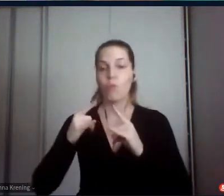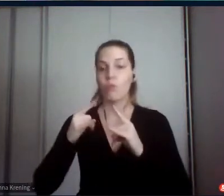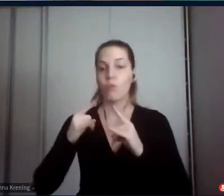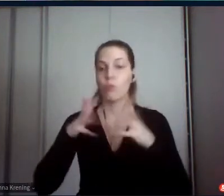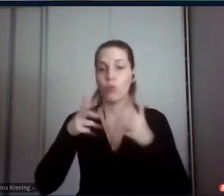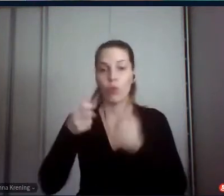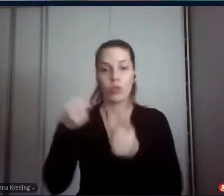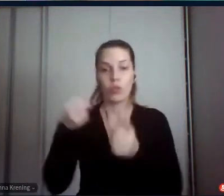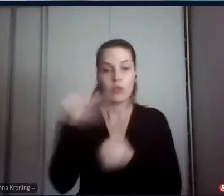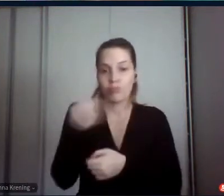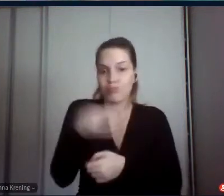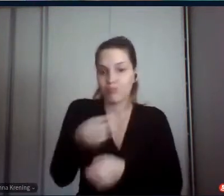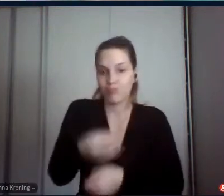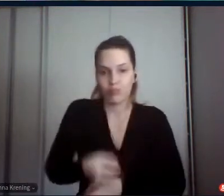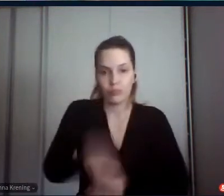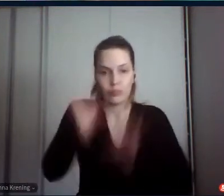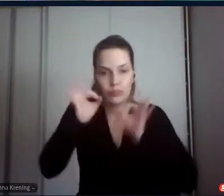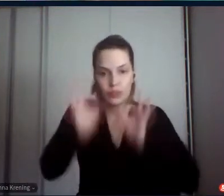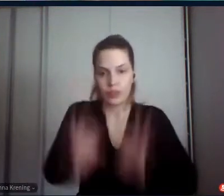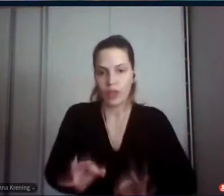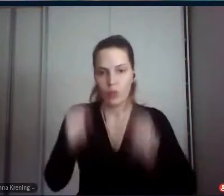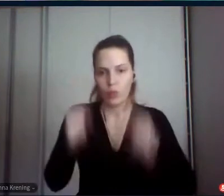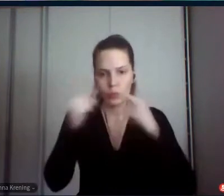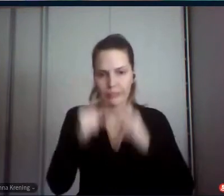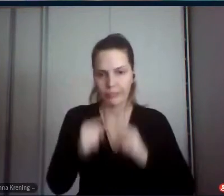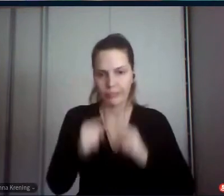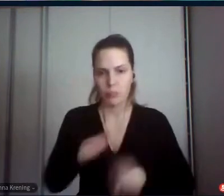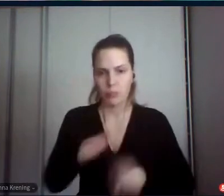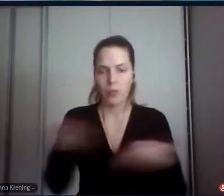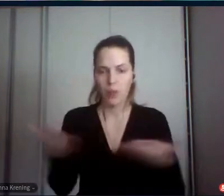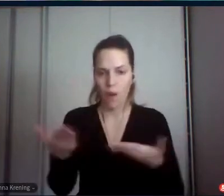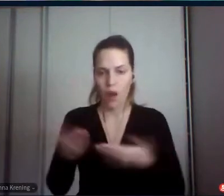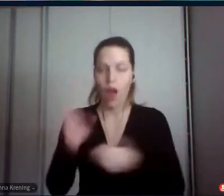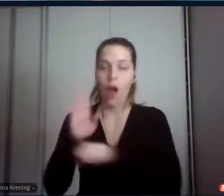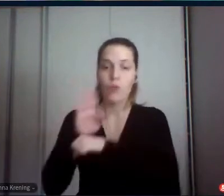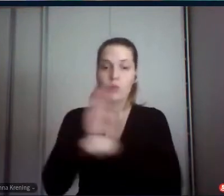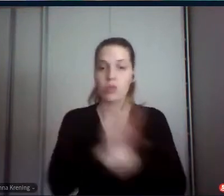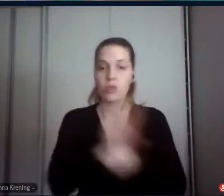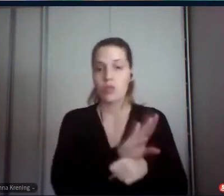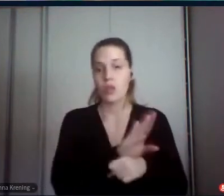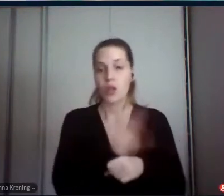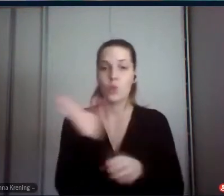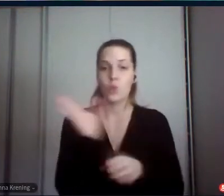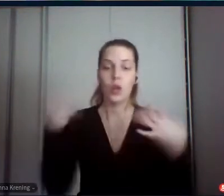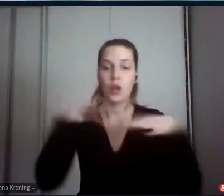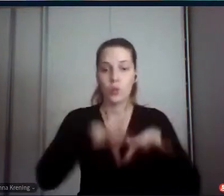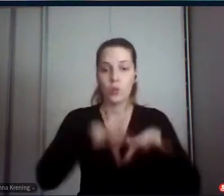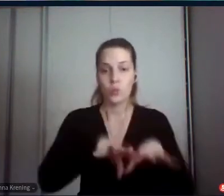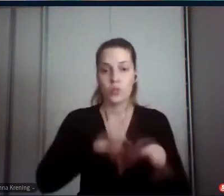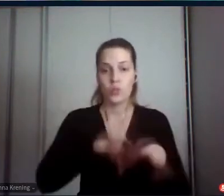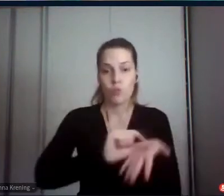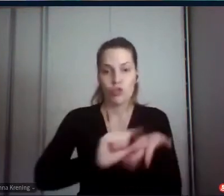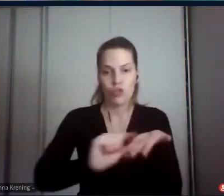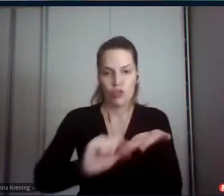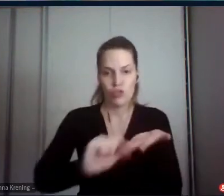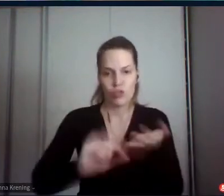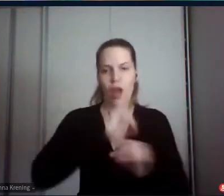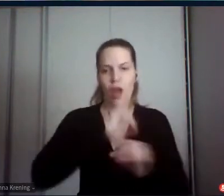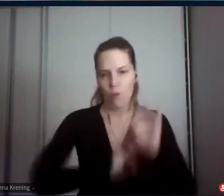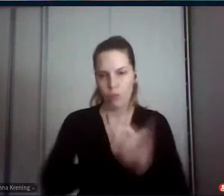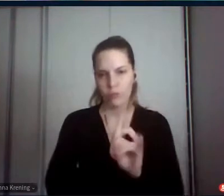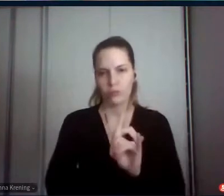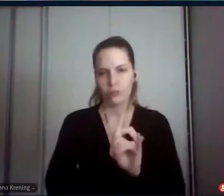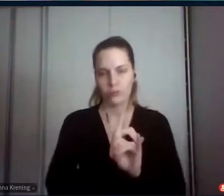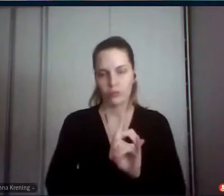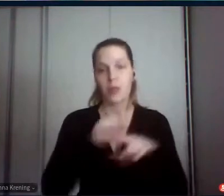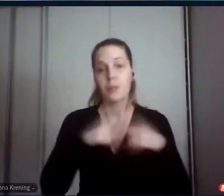gente possa criar um auxílio inclusão digital. Mas a gente precisa também desses dados. O que de auxílio inclusão